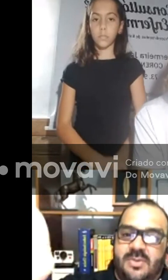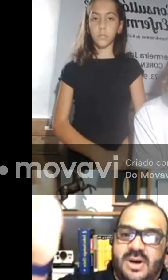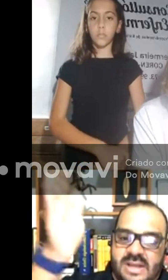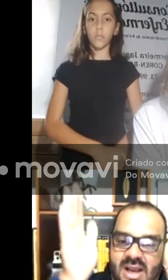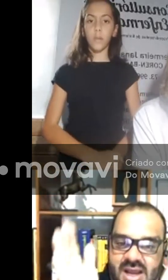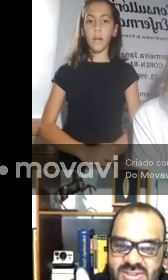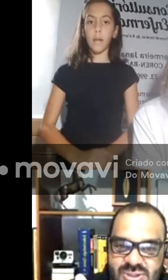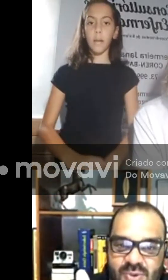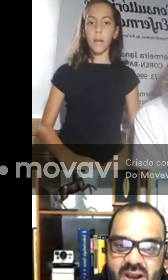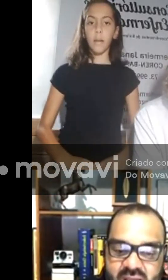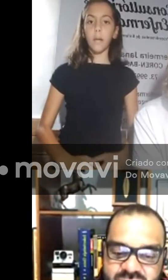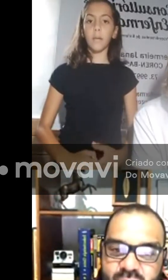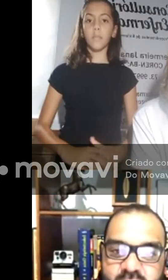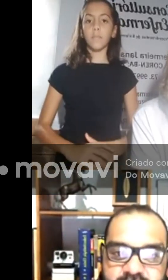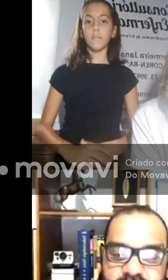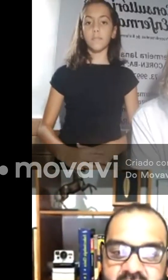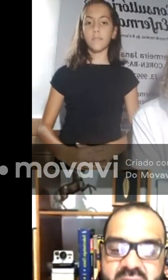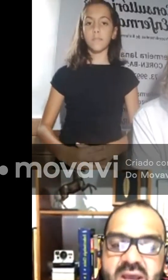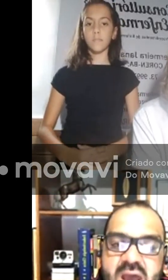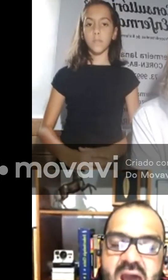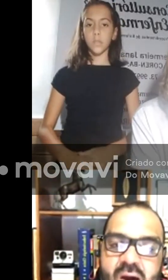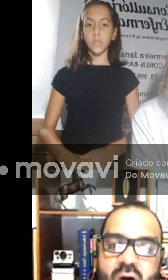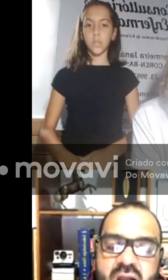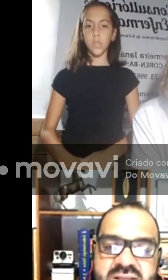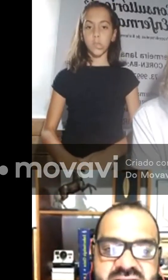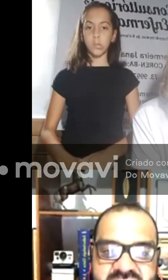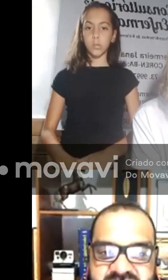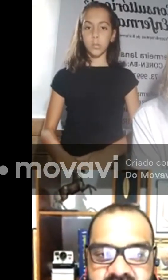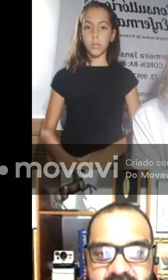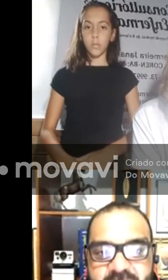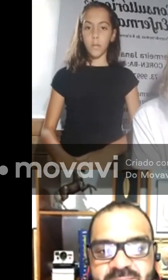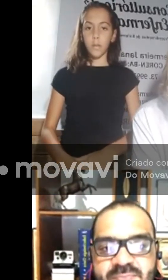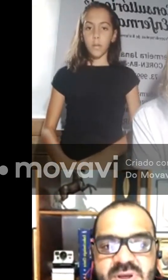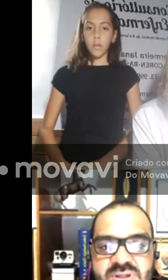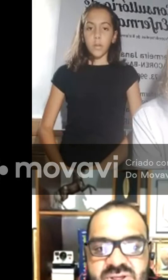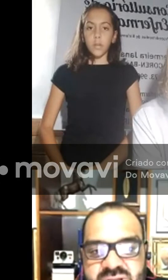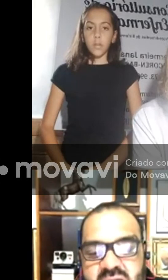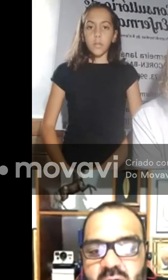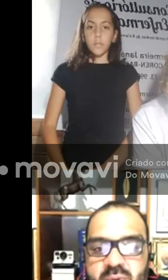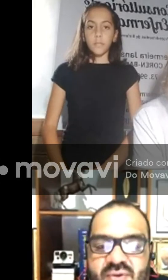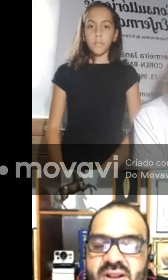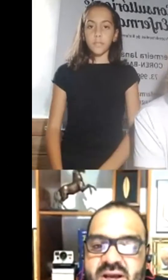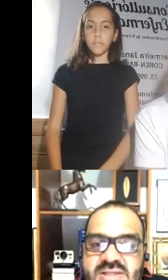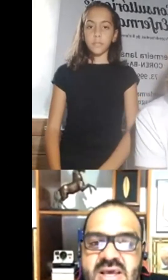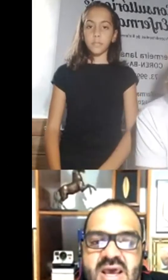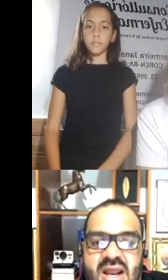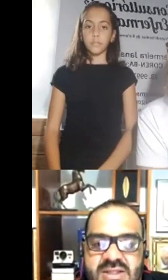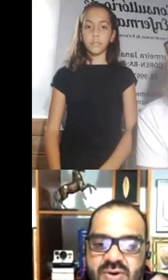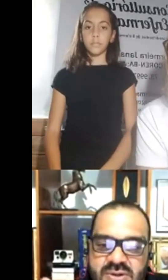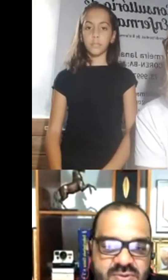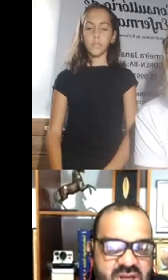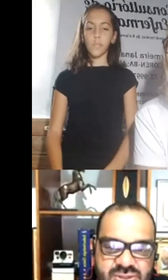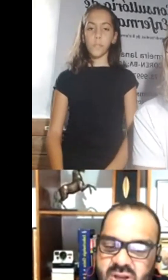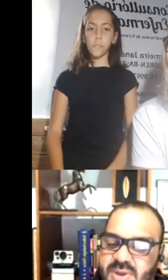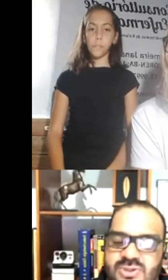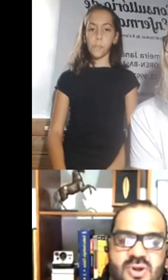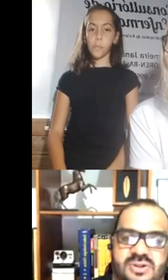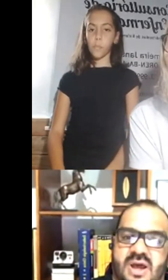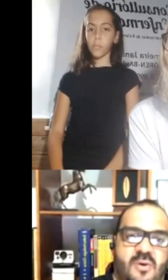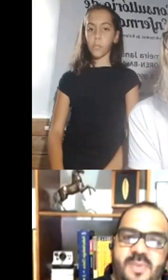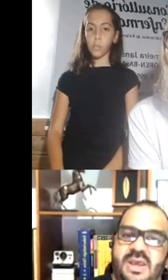pode. Manda a caixa, segura a caixa, coloca no lugar. A organização intestinal, como eu falei antes, ela tem um